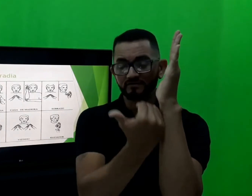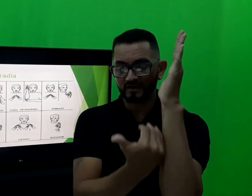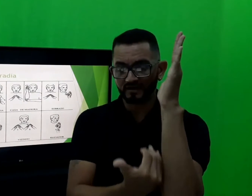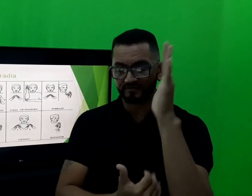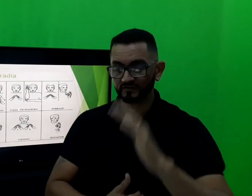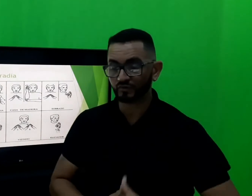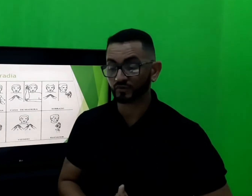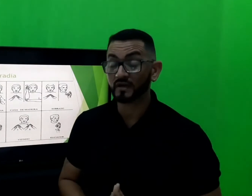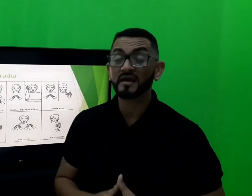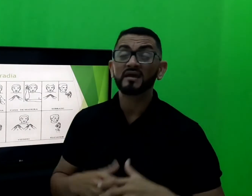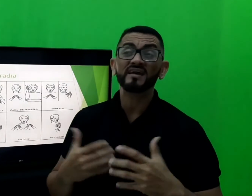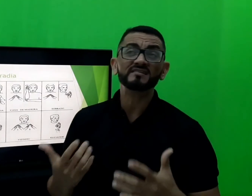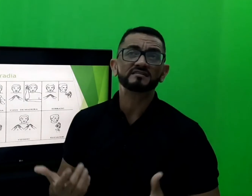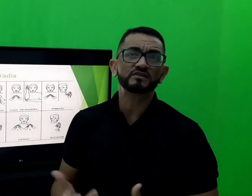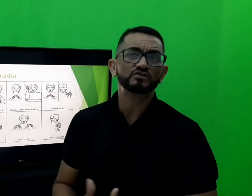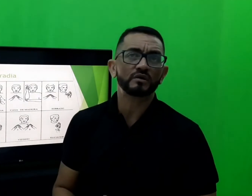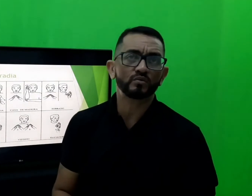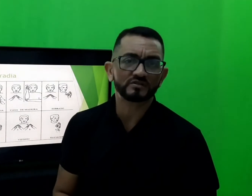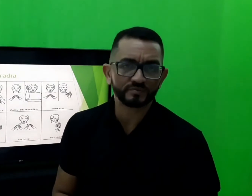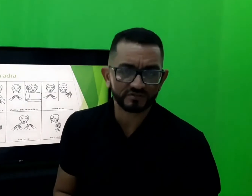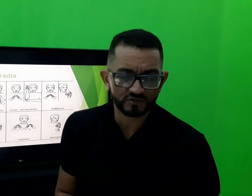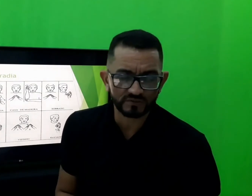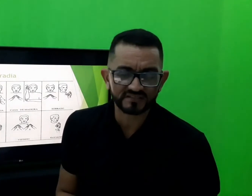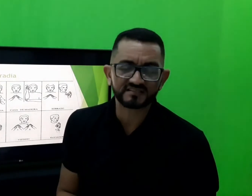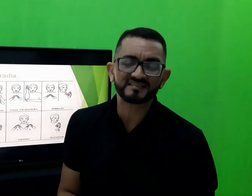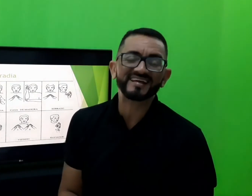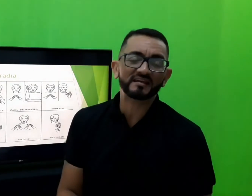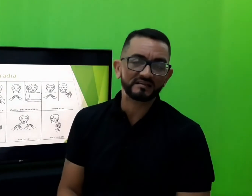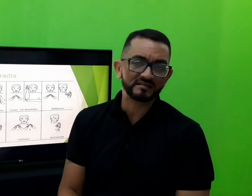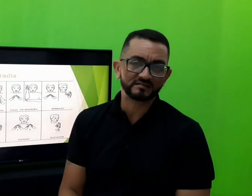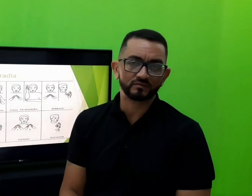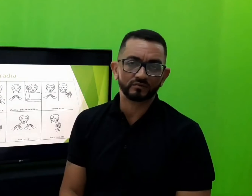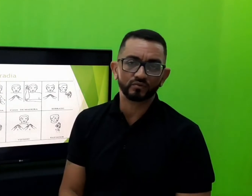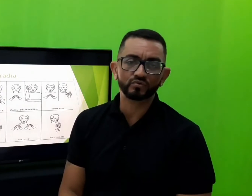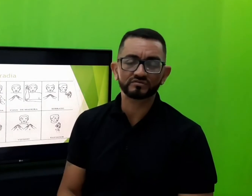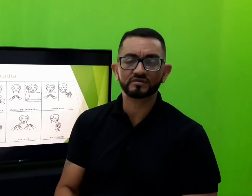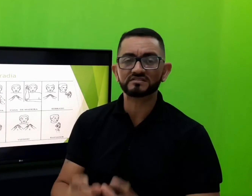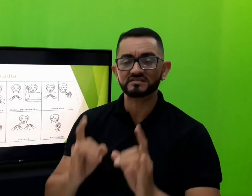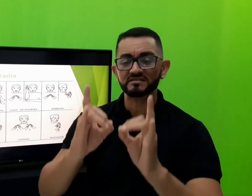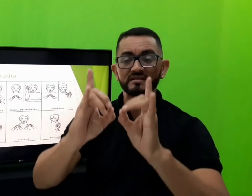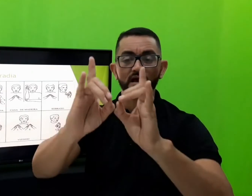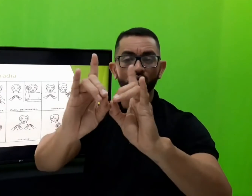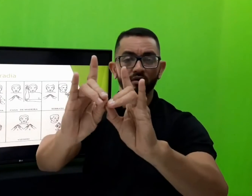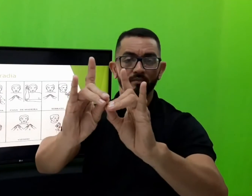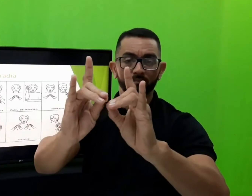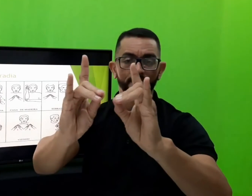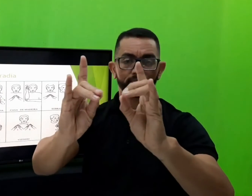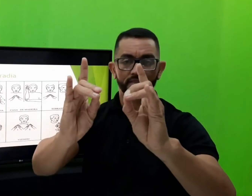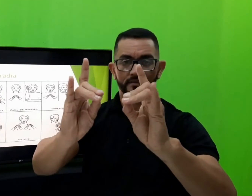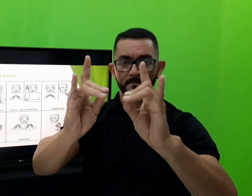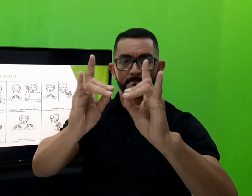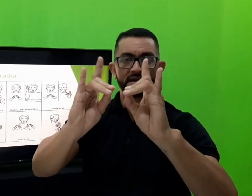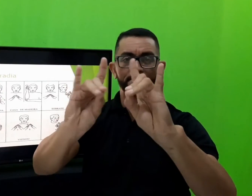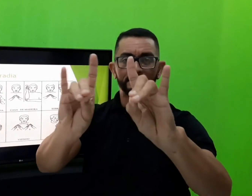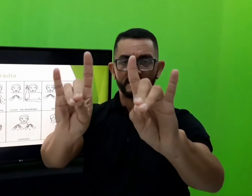certo? Elevador. Existem algumas pessoas que usam esse sinal, ó, para